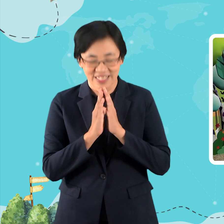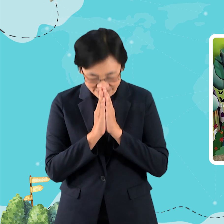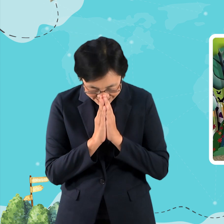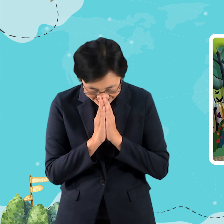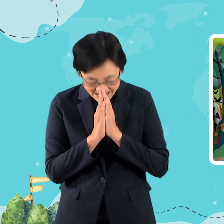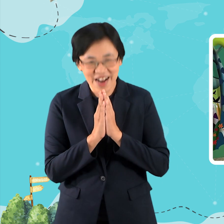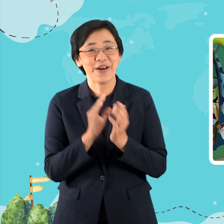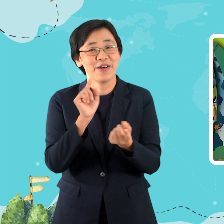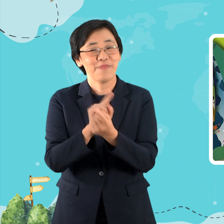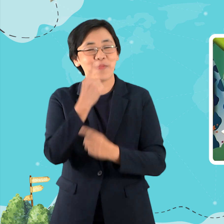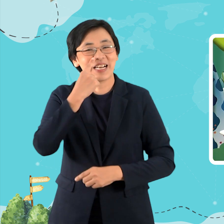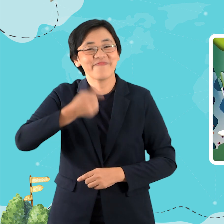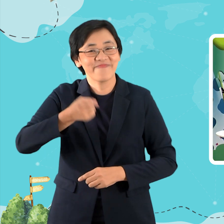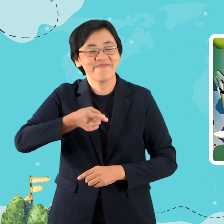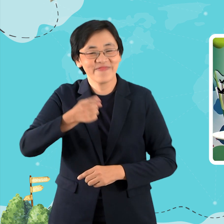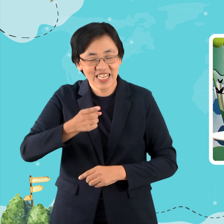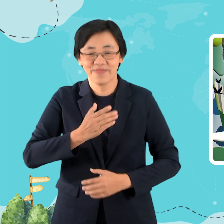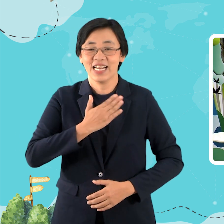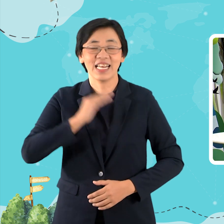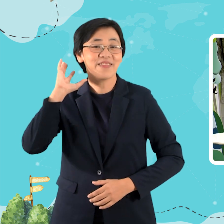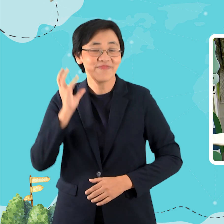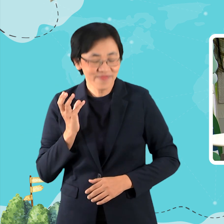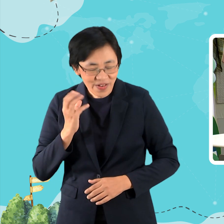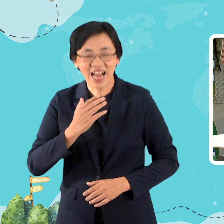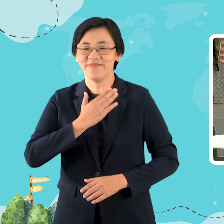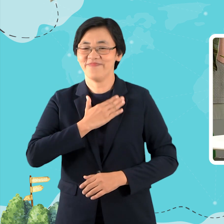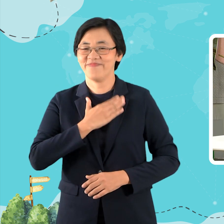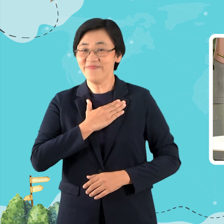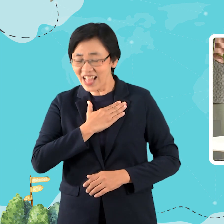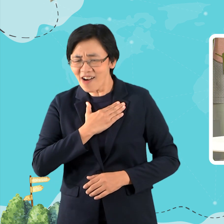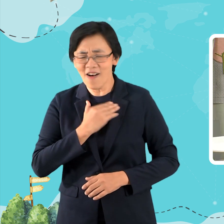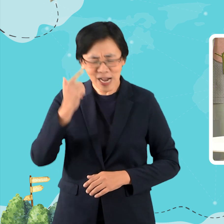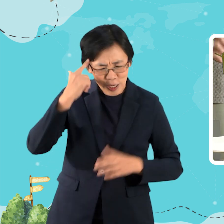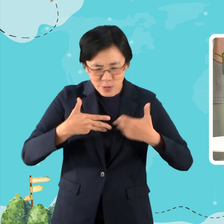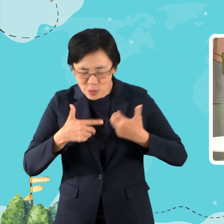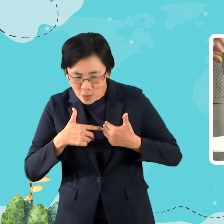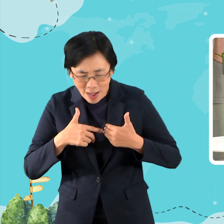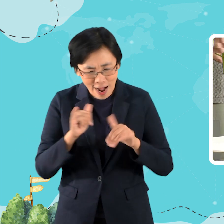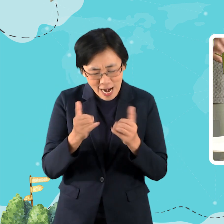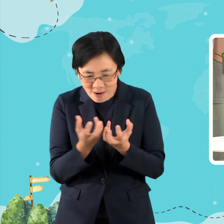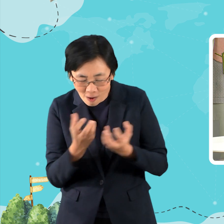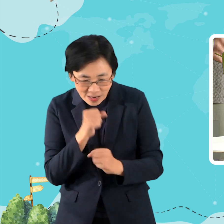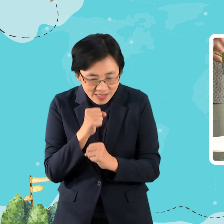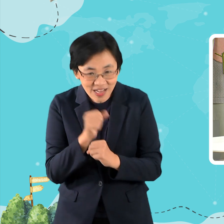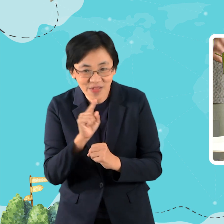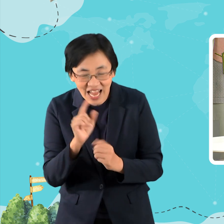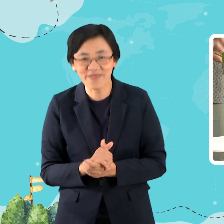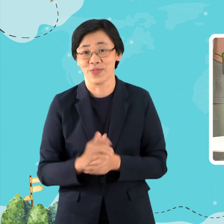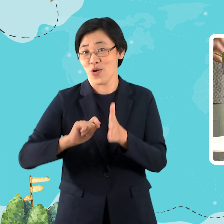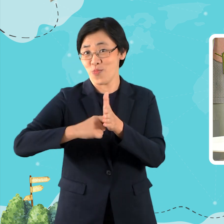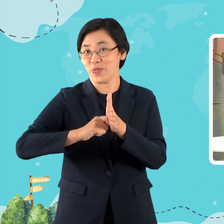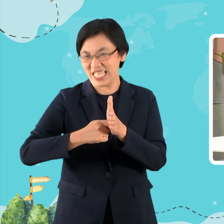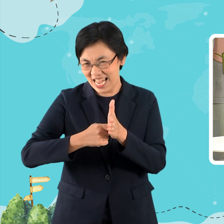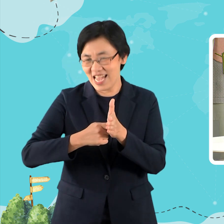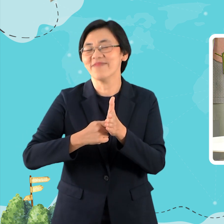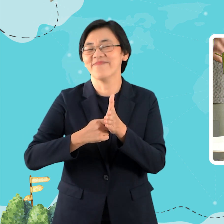สวัสดีค่ะพบกันอีกแล้วนะคะวันนี้พี่โมกในช่วงสนุกคิดประดิษฐ์ของเล่นจะมาสอนทำพ